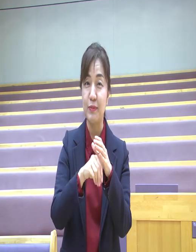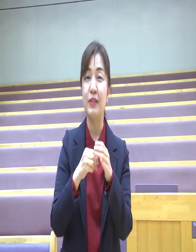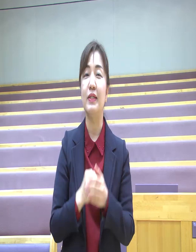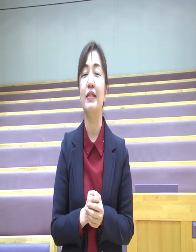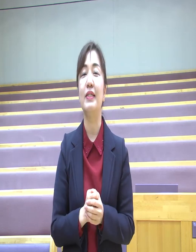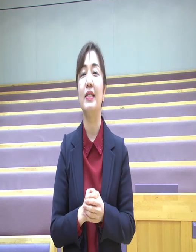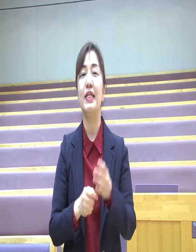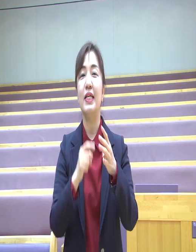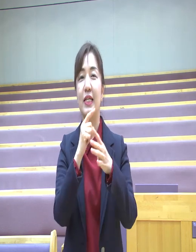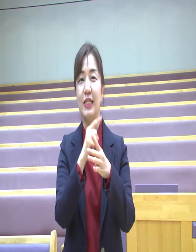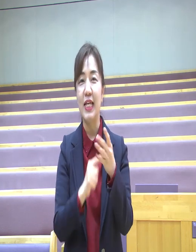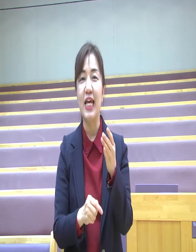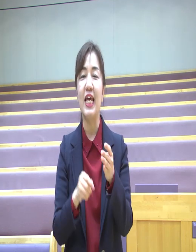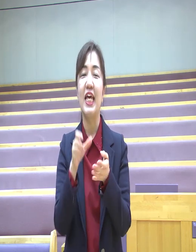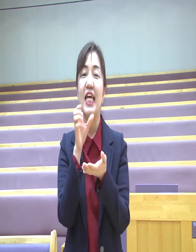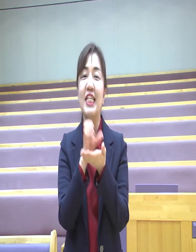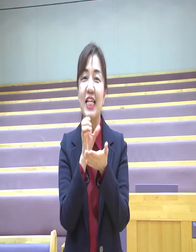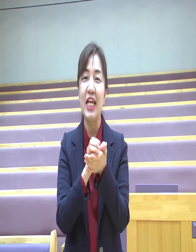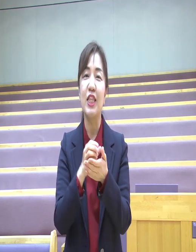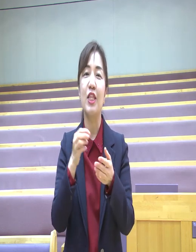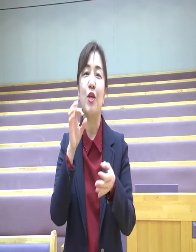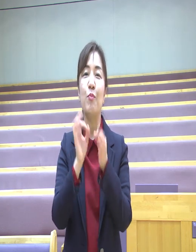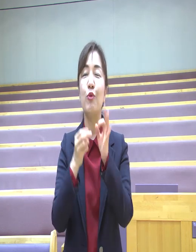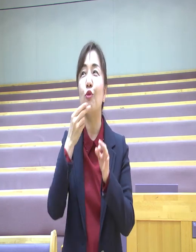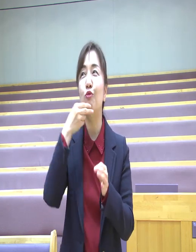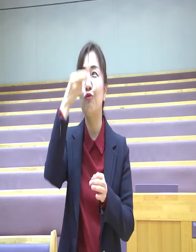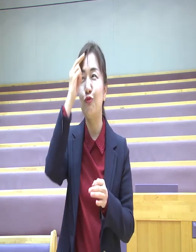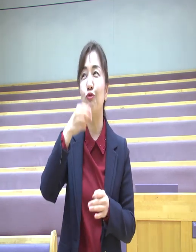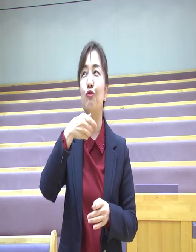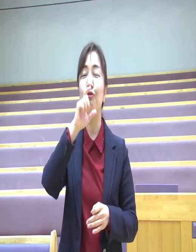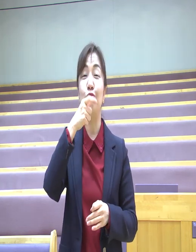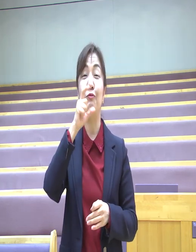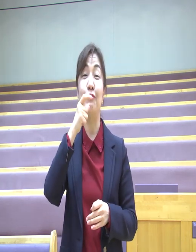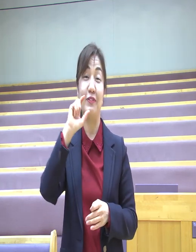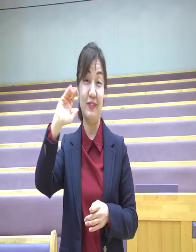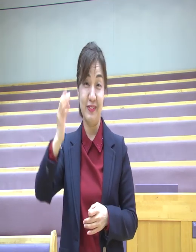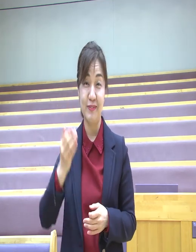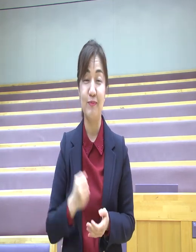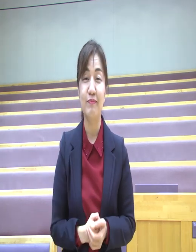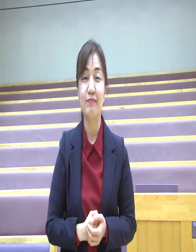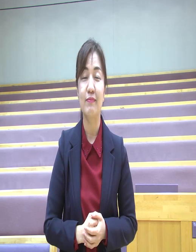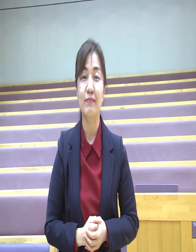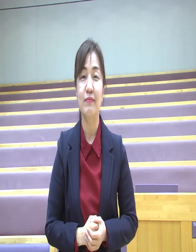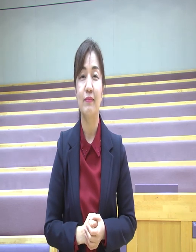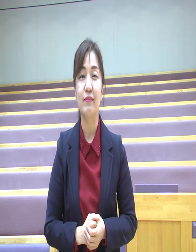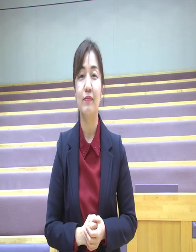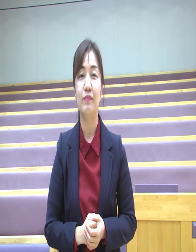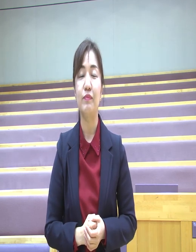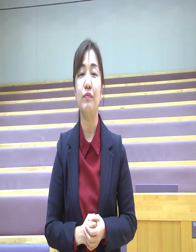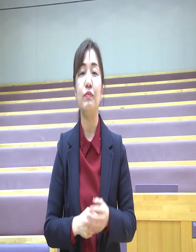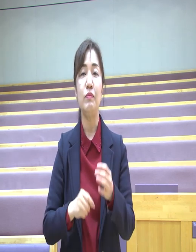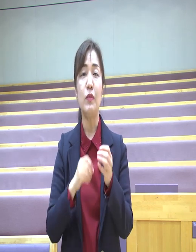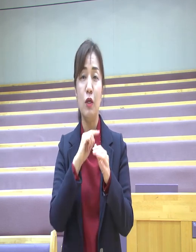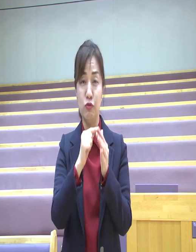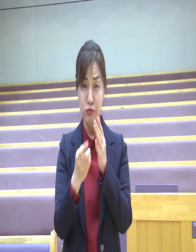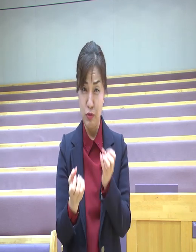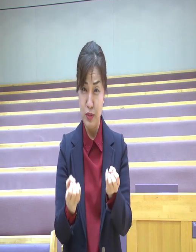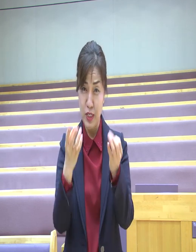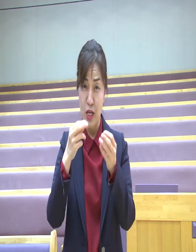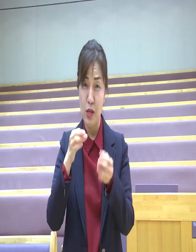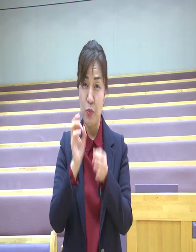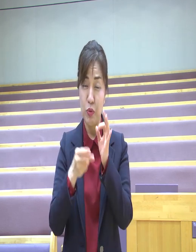있는 그와 같은 네 잔의 포도주를 이렇게 마시게 되어지는 것입니다.